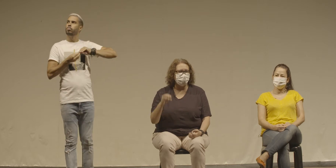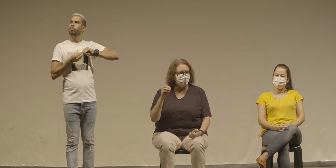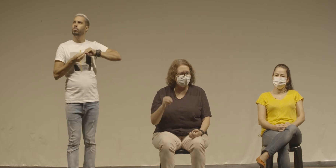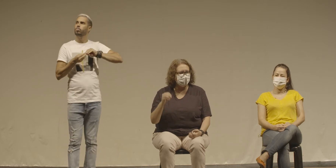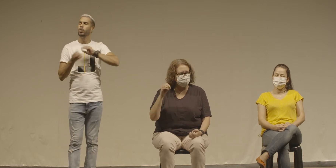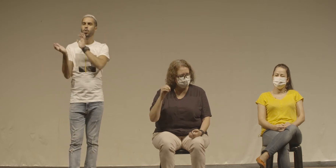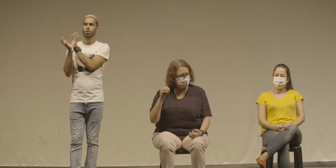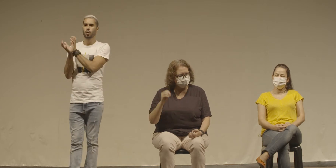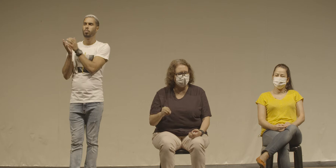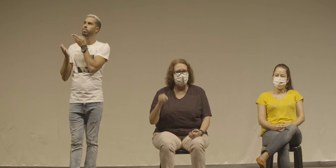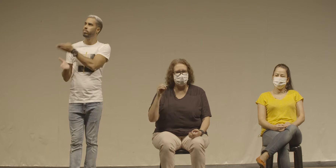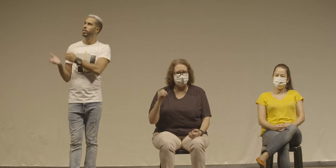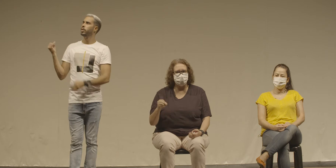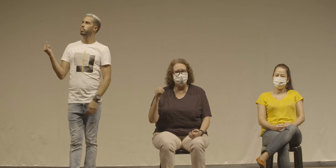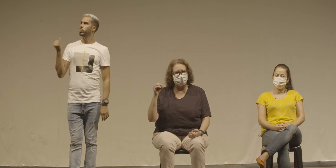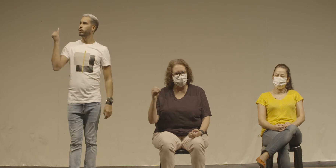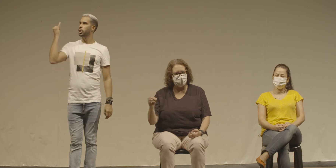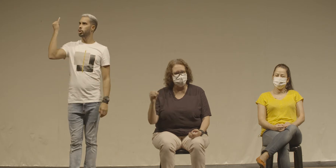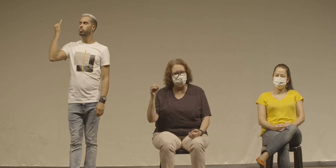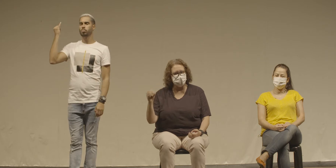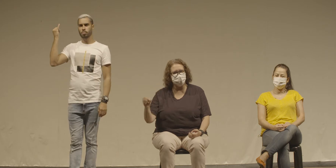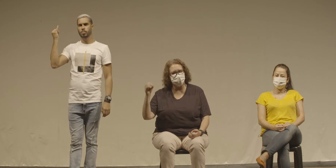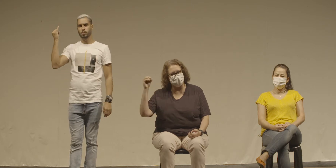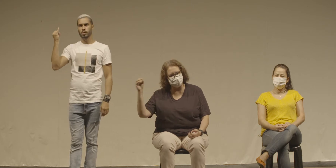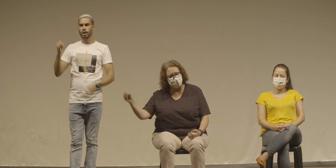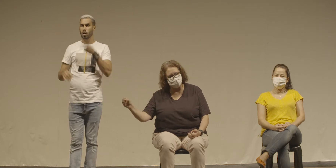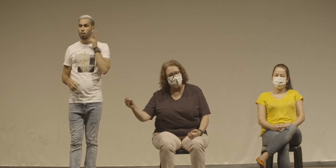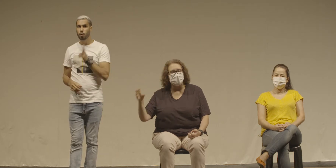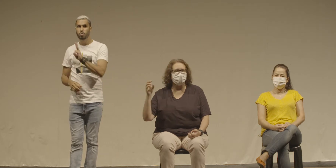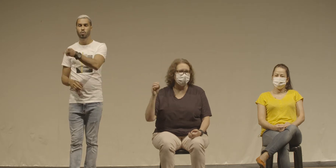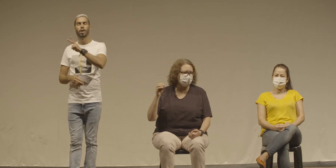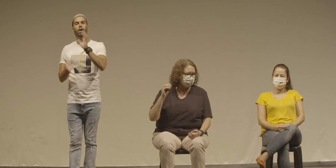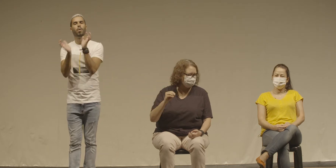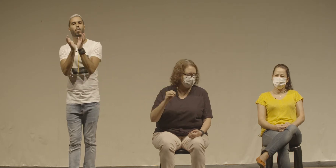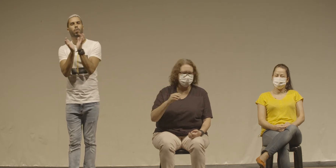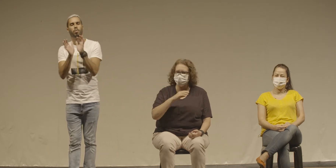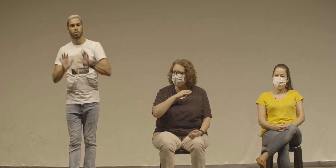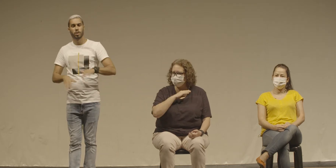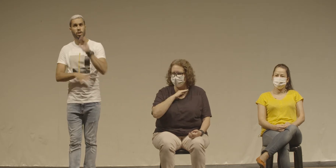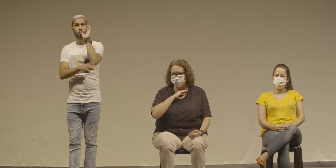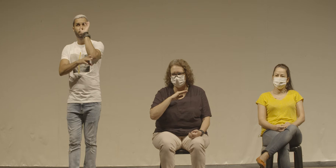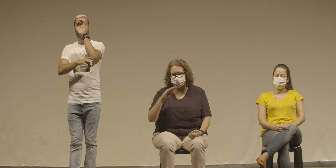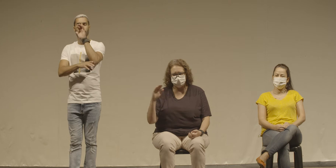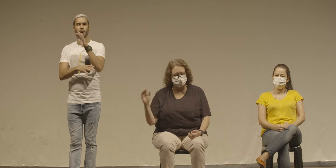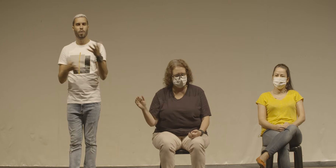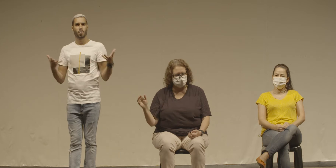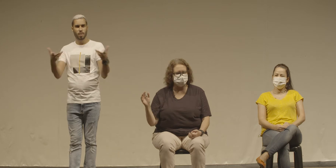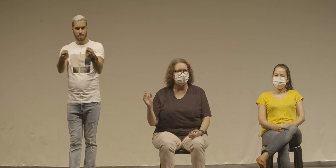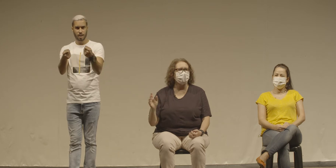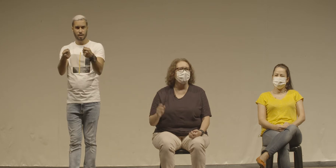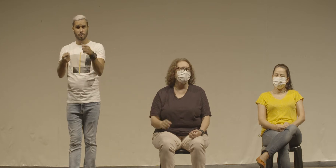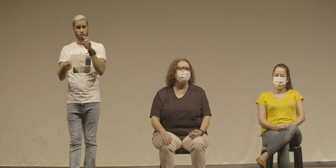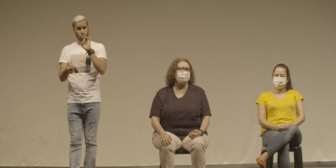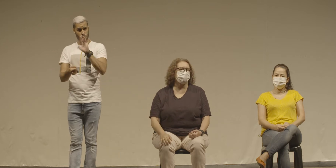para a gente continuar tendo um basquete feminino de qualidade. não só o basquete, me refiro a todos os